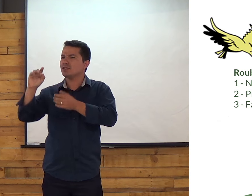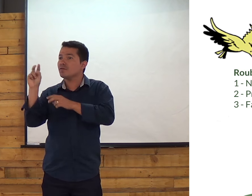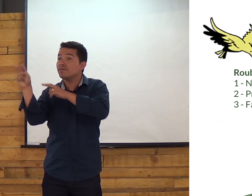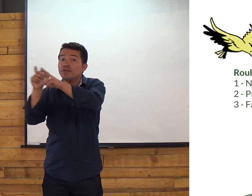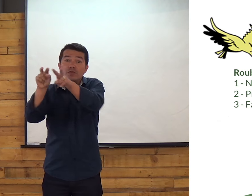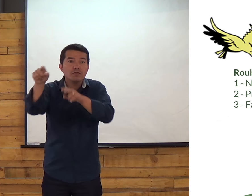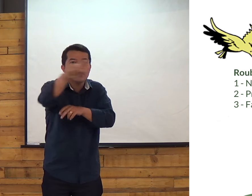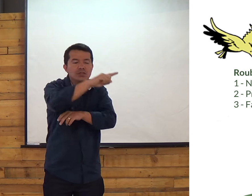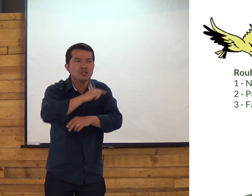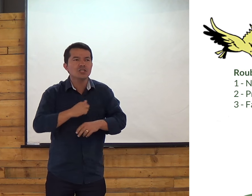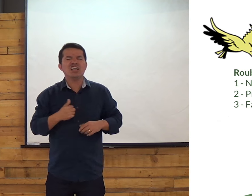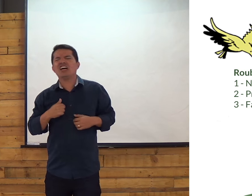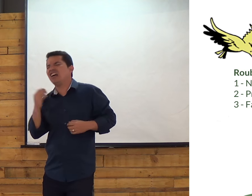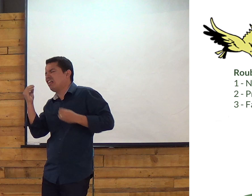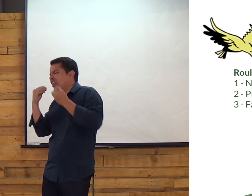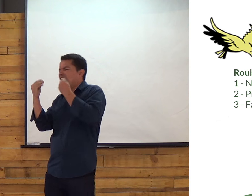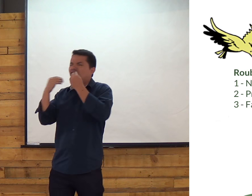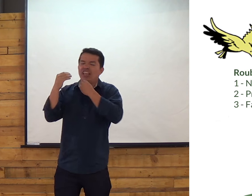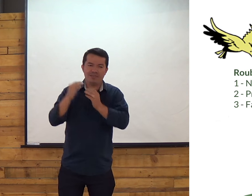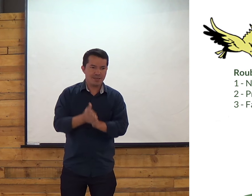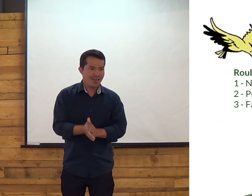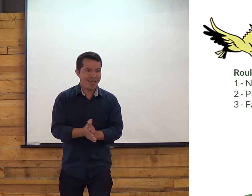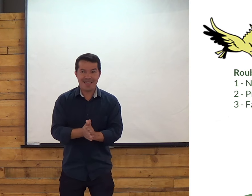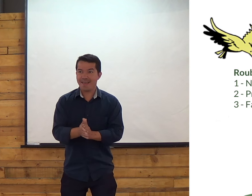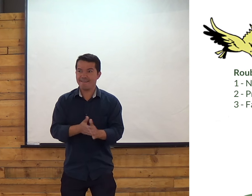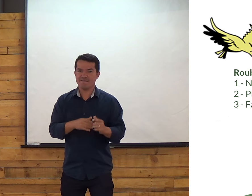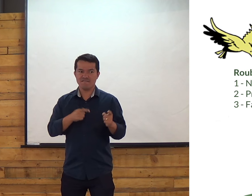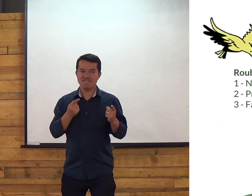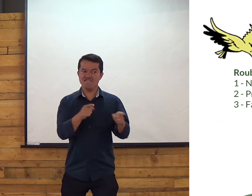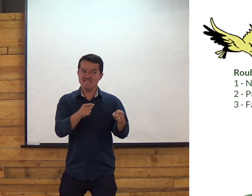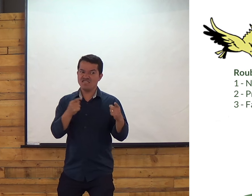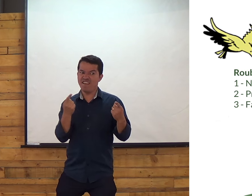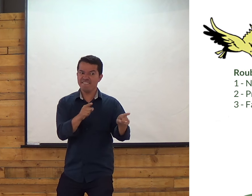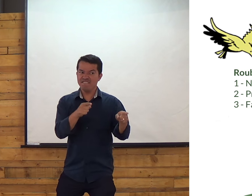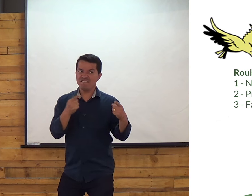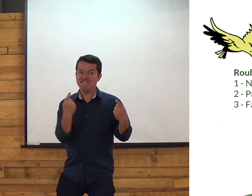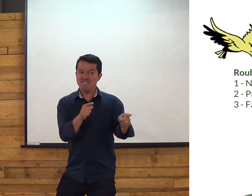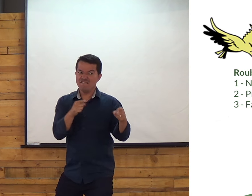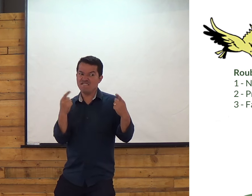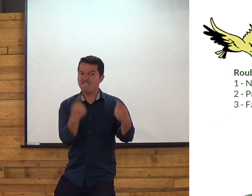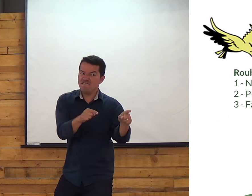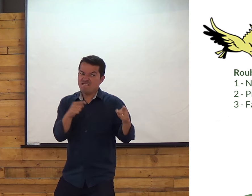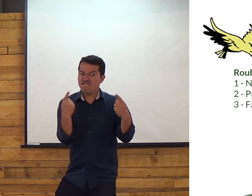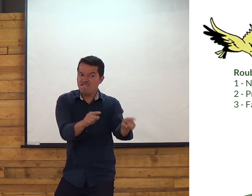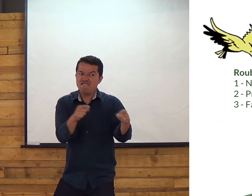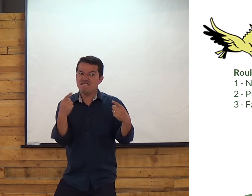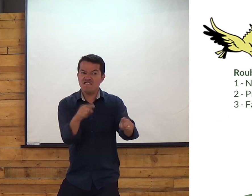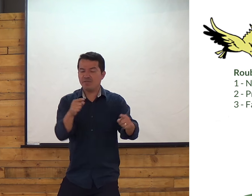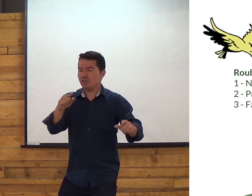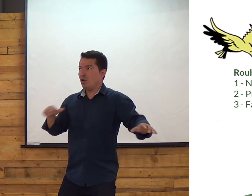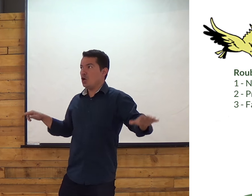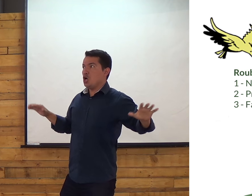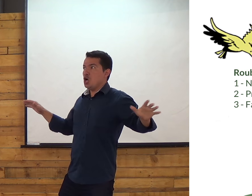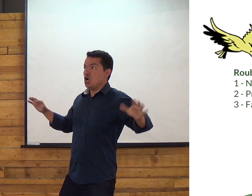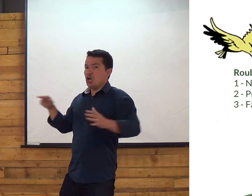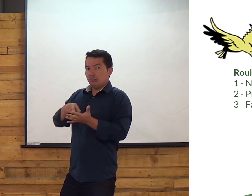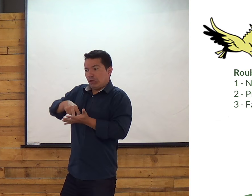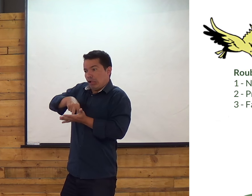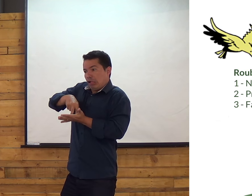semente, que é o que o inimigo faz contigo. Ele percebe a fraqueza e ele começa então a